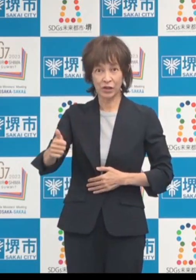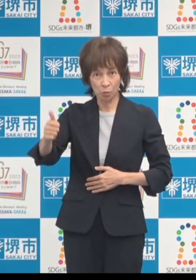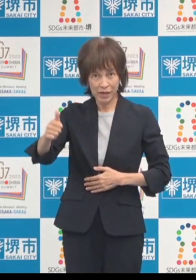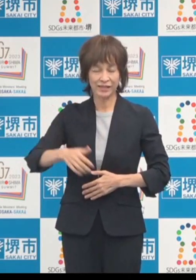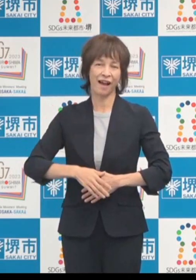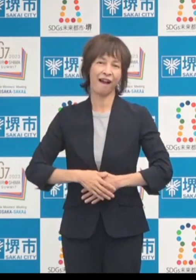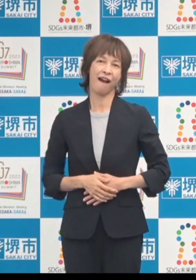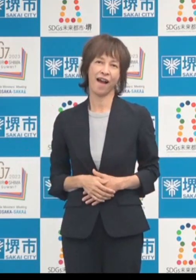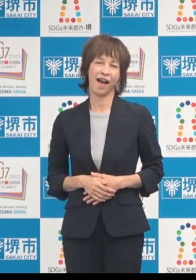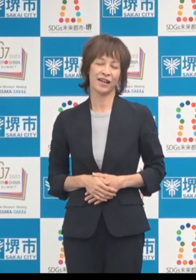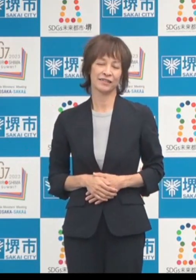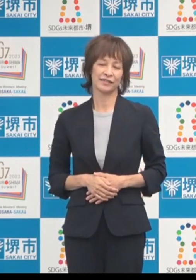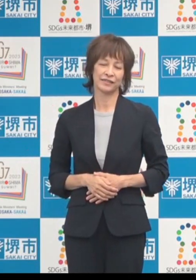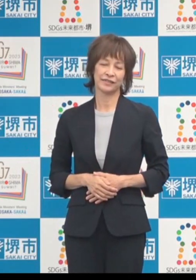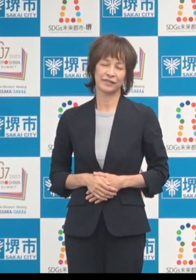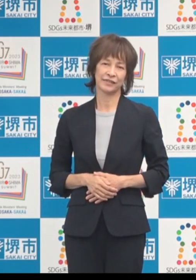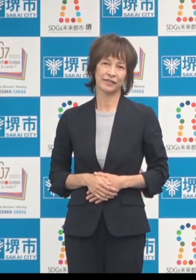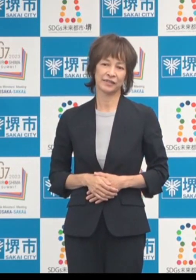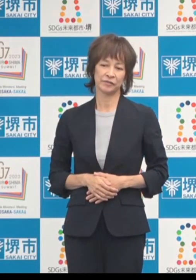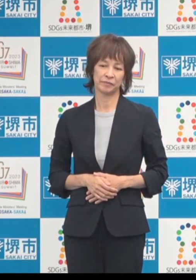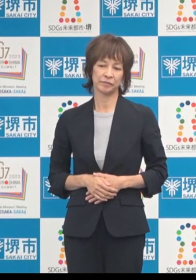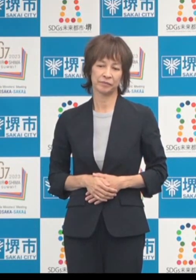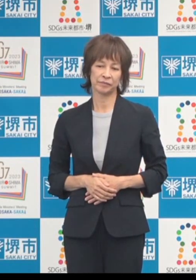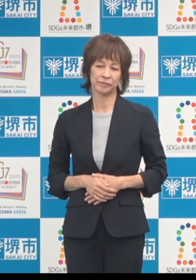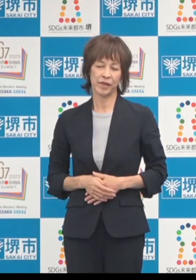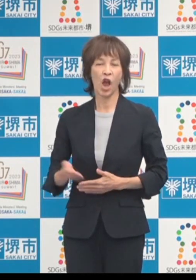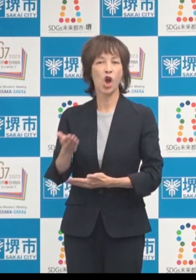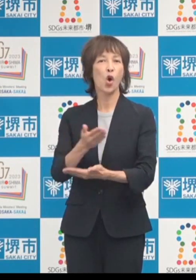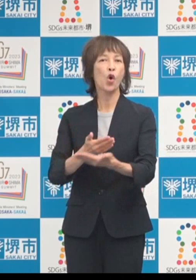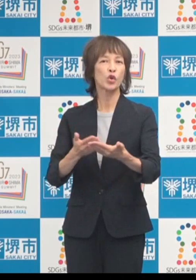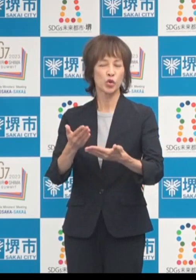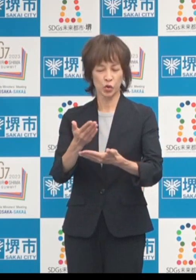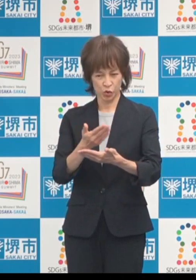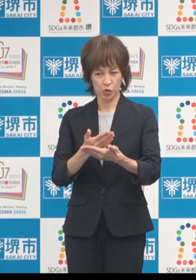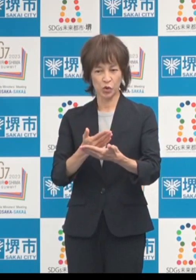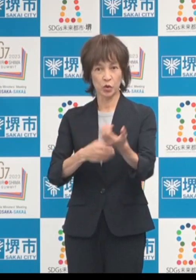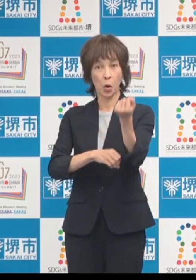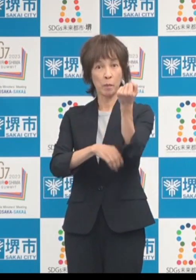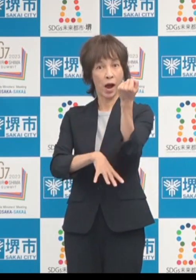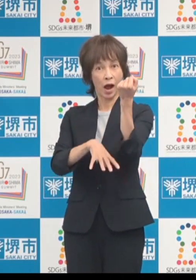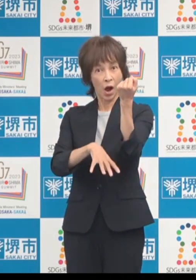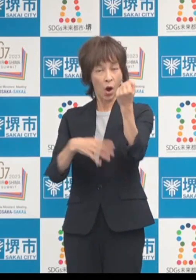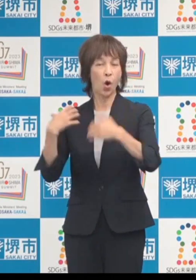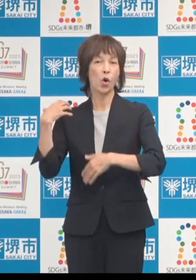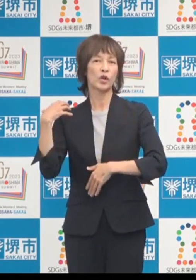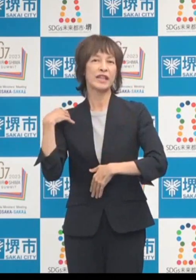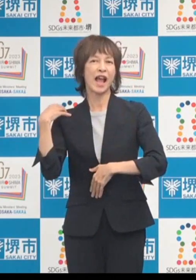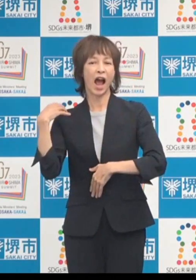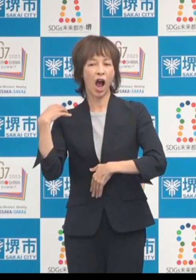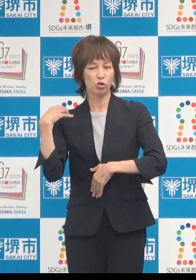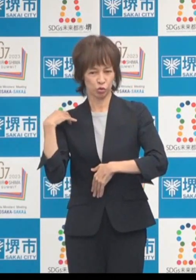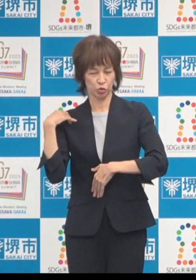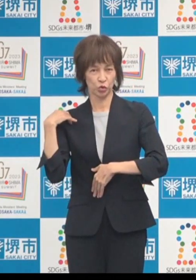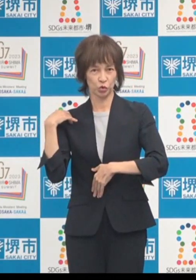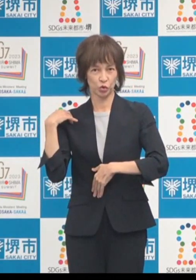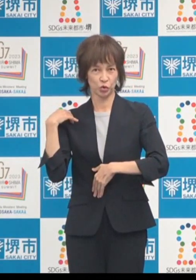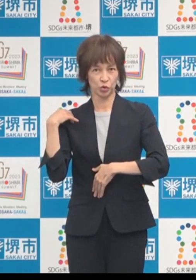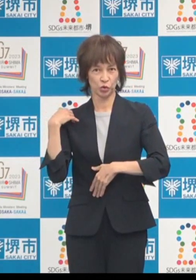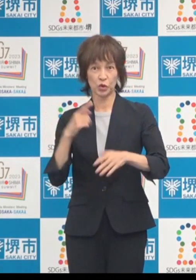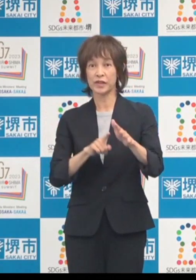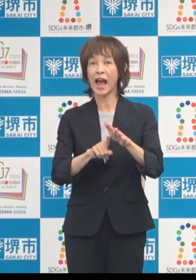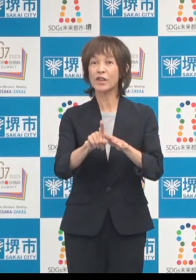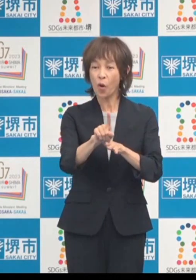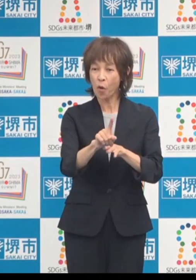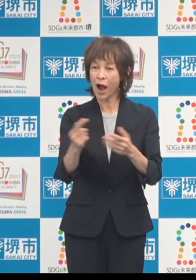して、交流拠点の運営を担う企業の代表ともトークセッションを行いた